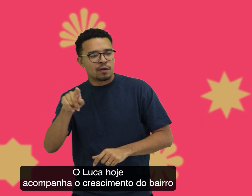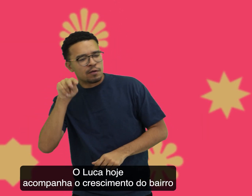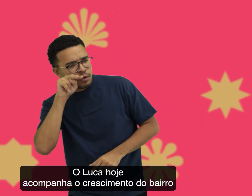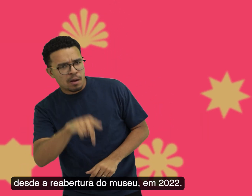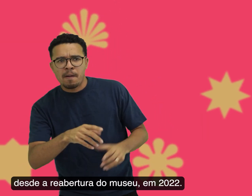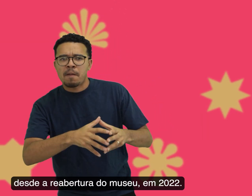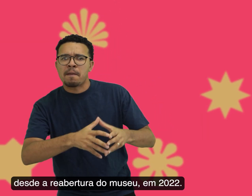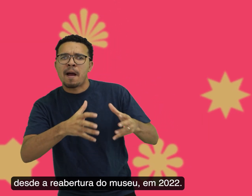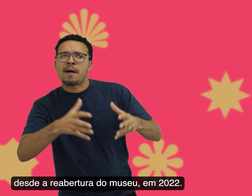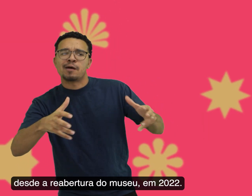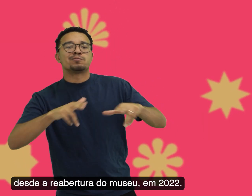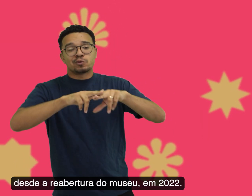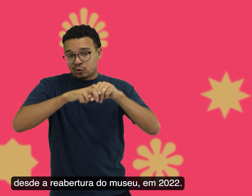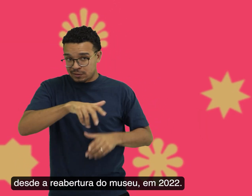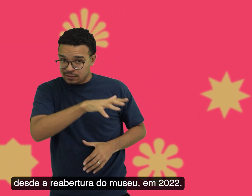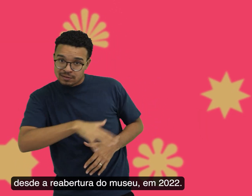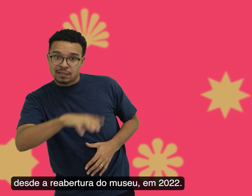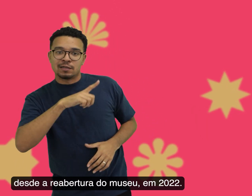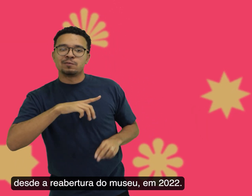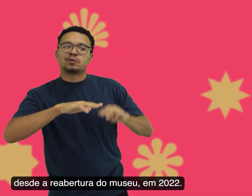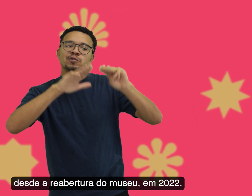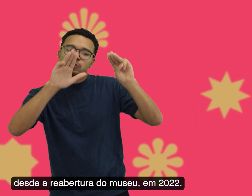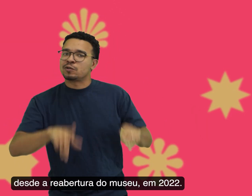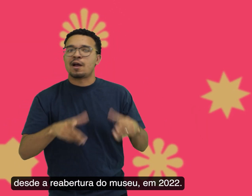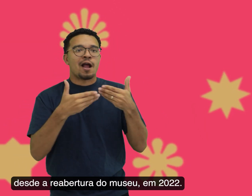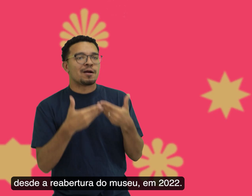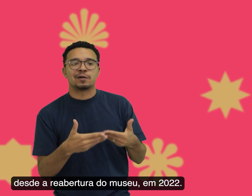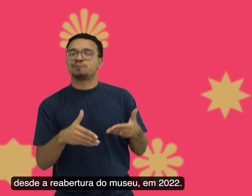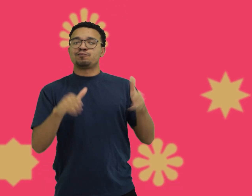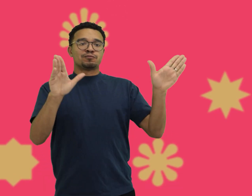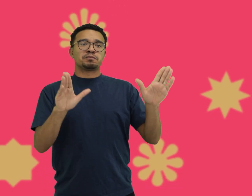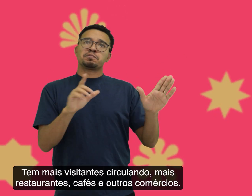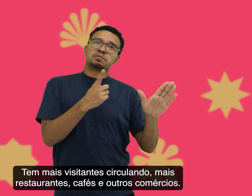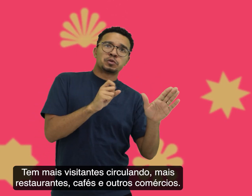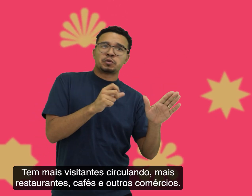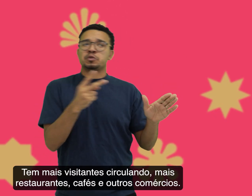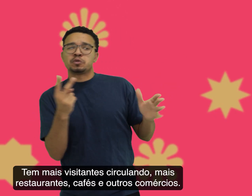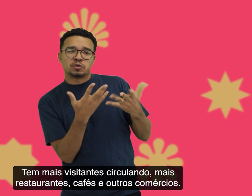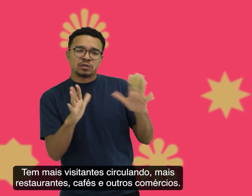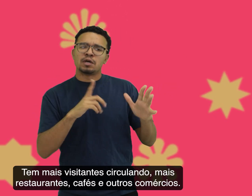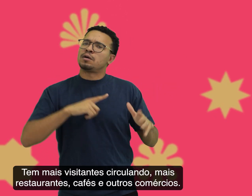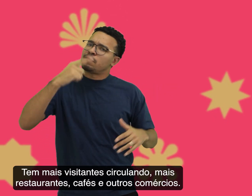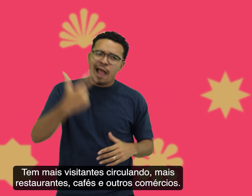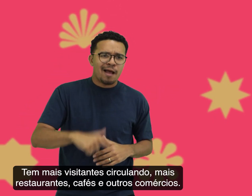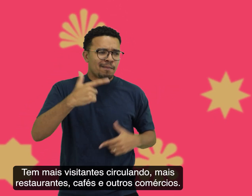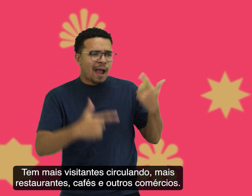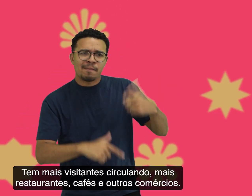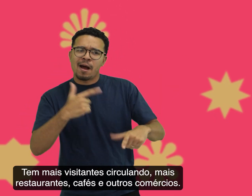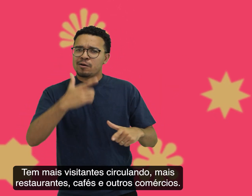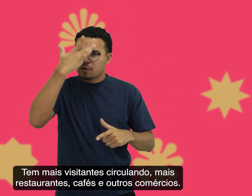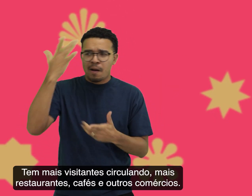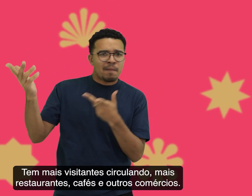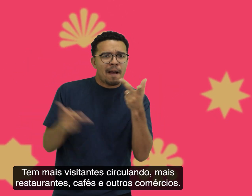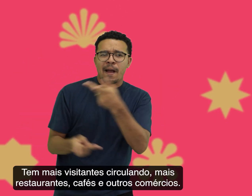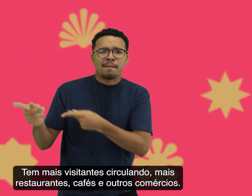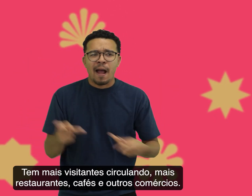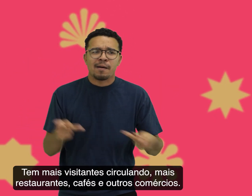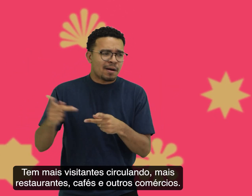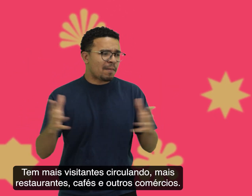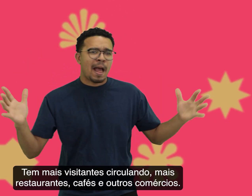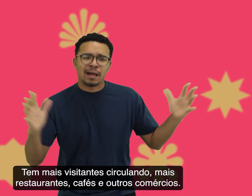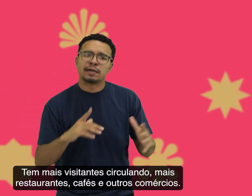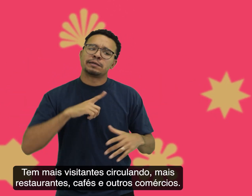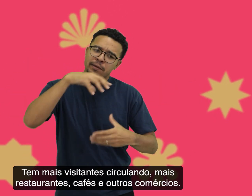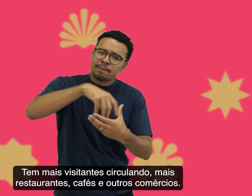o crescimento do bairro desde a reabertura do museu em 2022. Tem mais visitantes circulando,